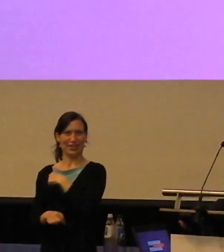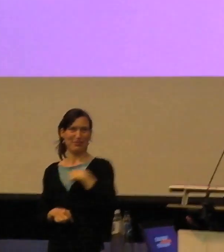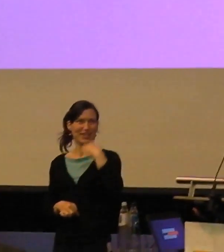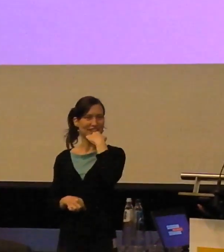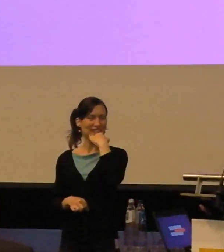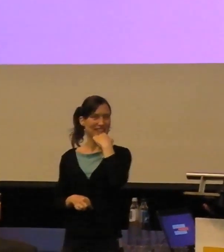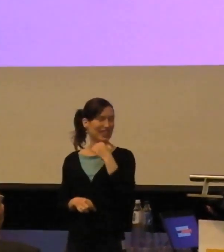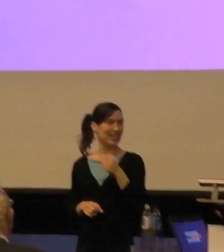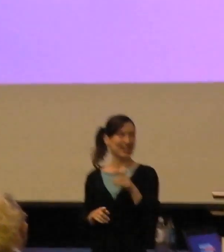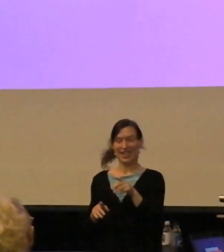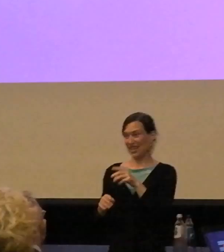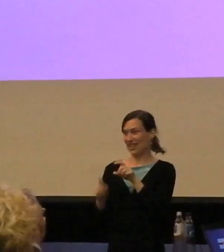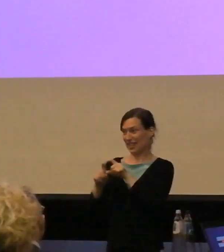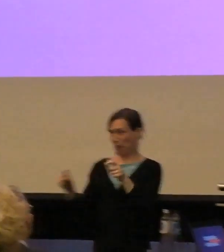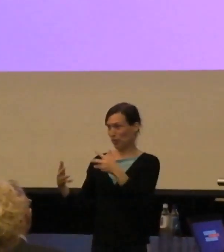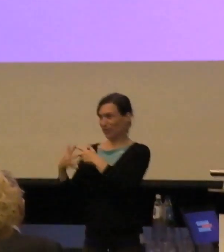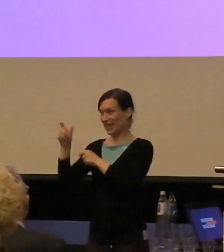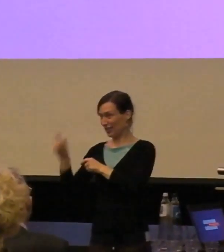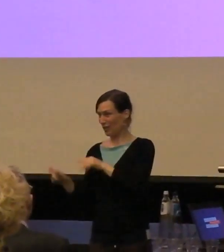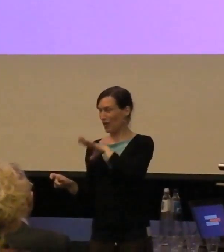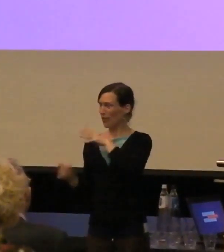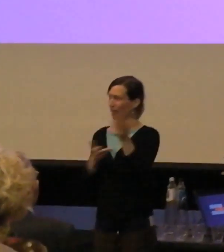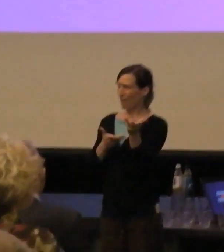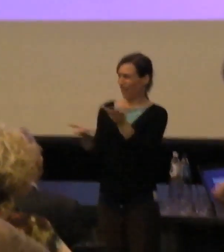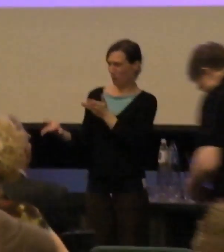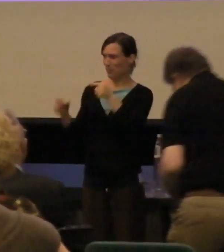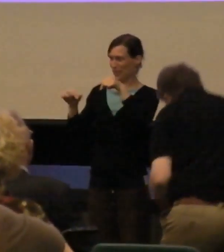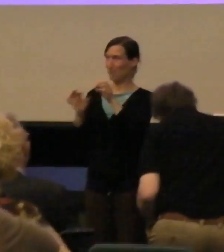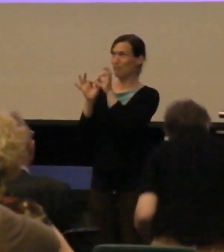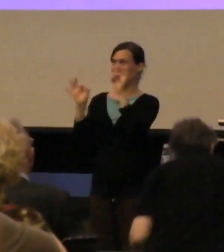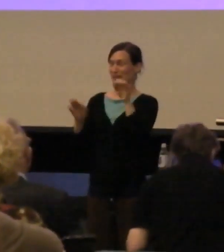de directeur. Welkom in dit prachtige gebouw.